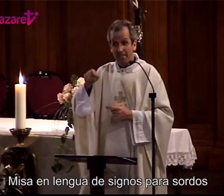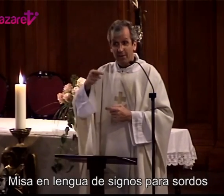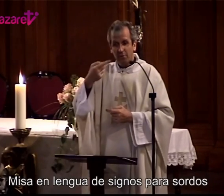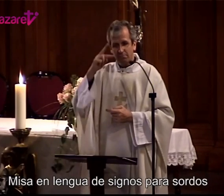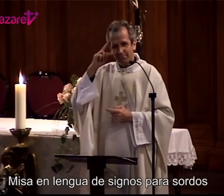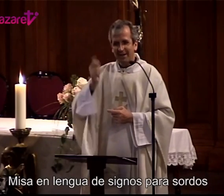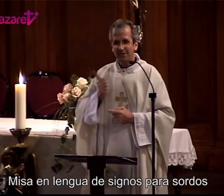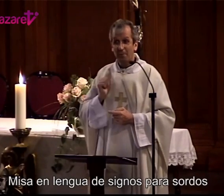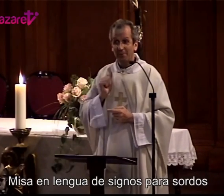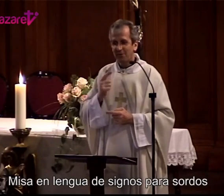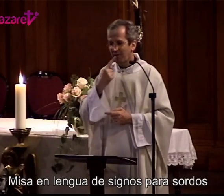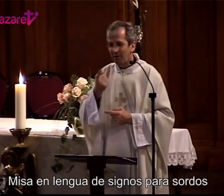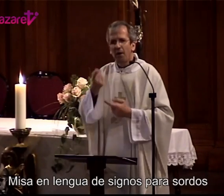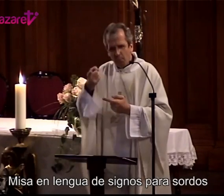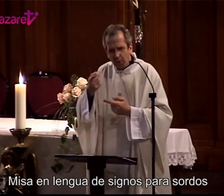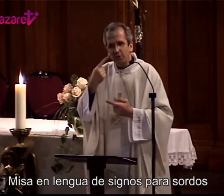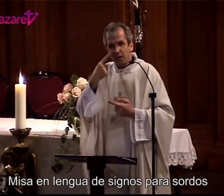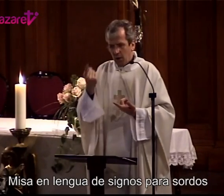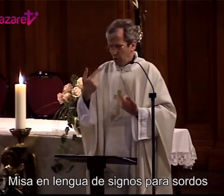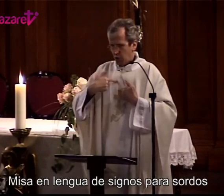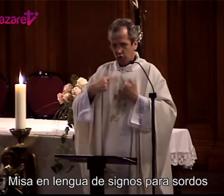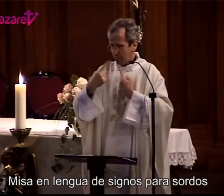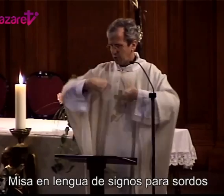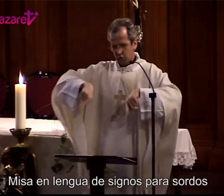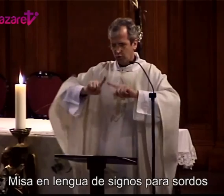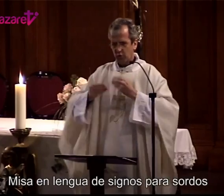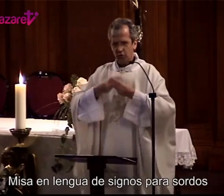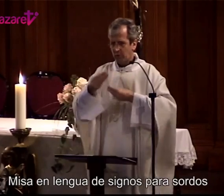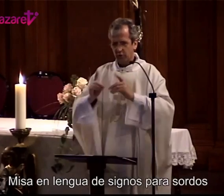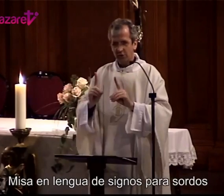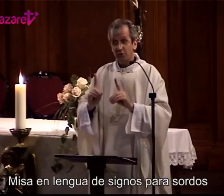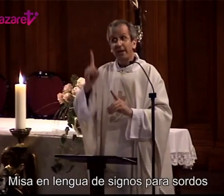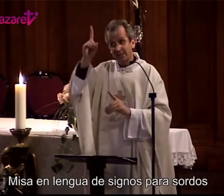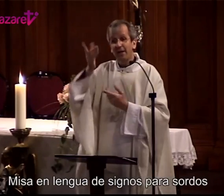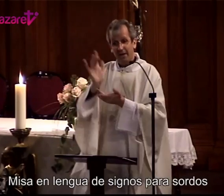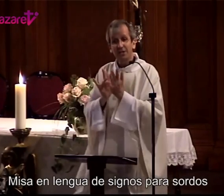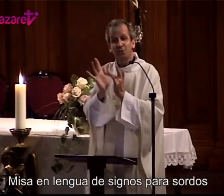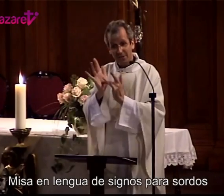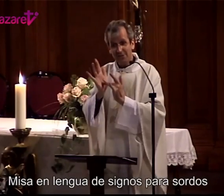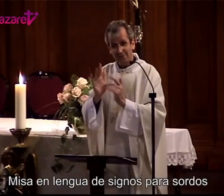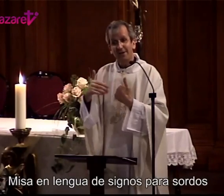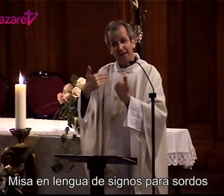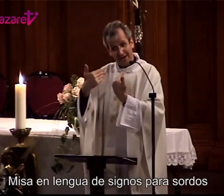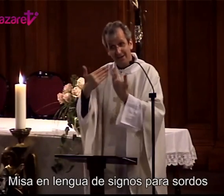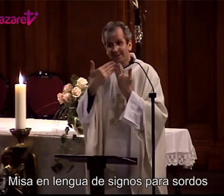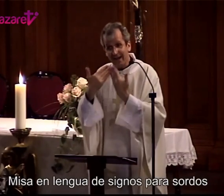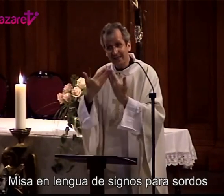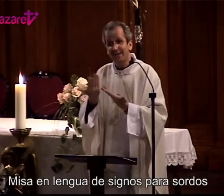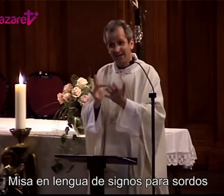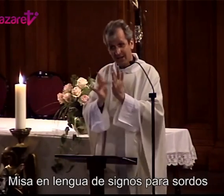Pedro, listo, aprovechó y dijo, bueno, pues no somos nosotros lo que hemos hecho, es Jesucristo, es gracias a